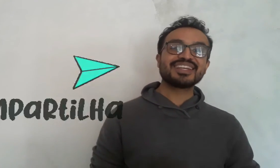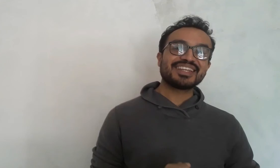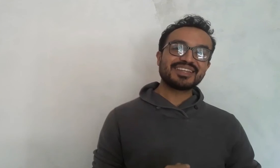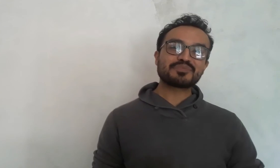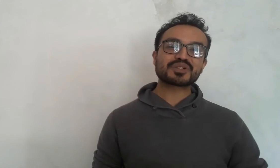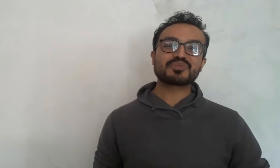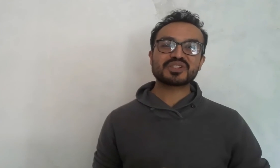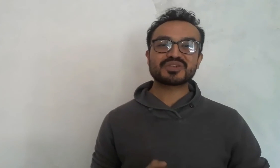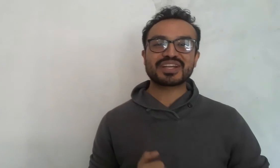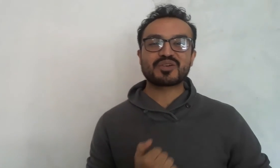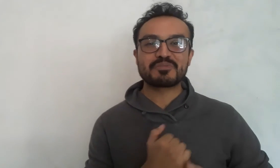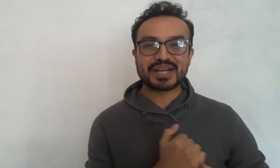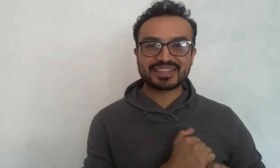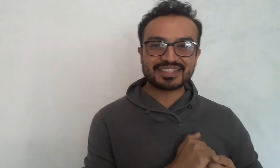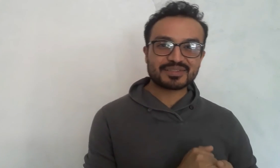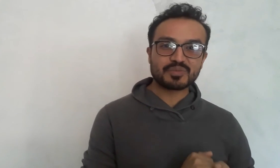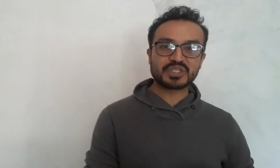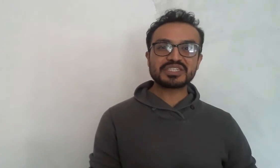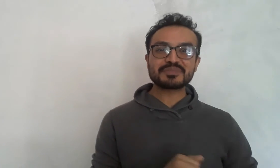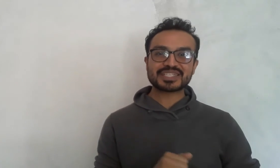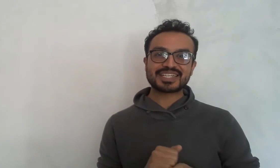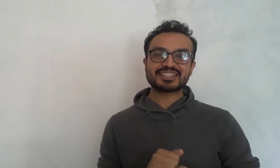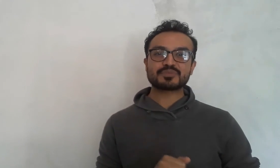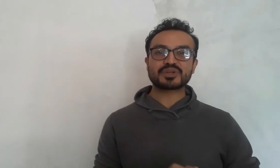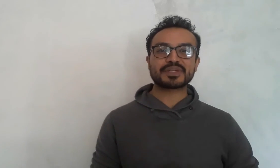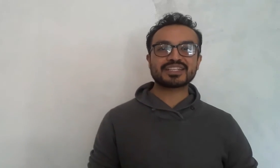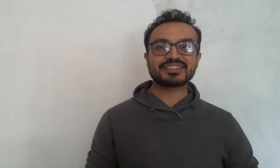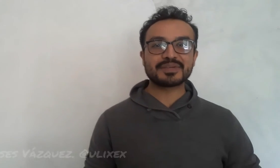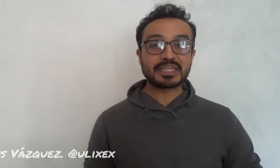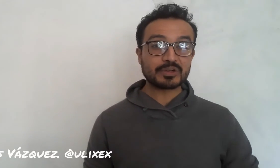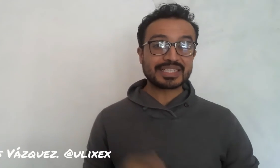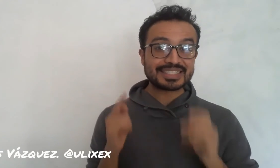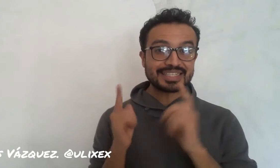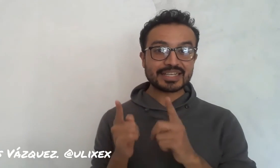y por supuesto que compartas. Muchísimas gracias por ver este video y sigue